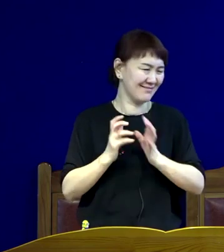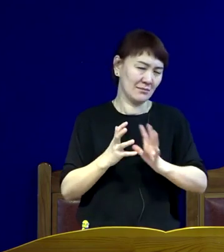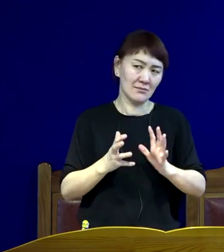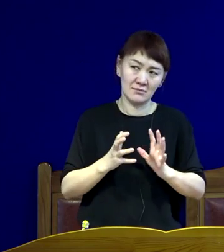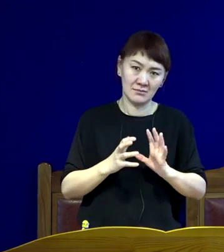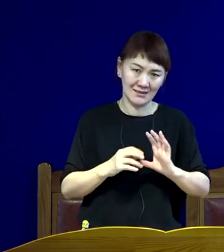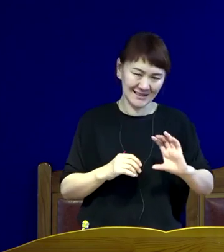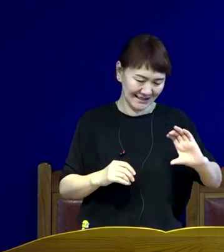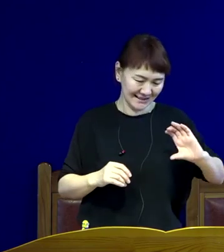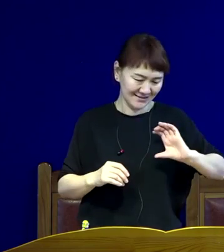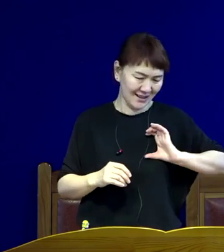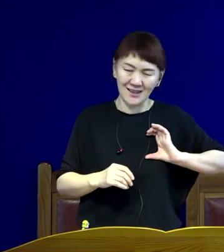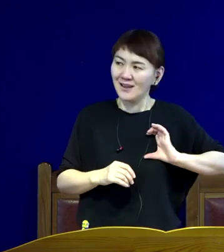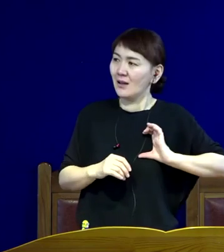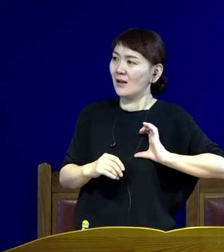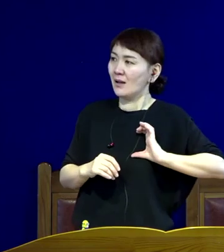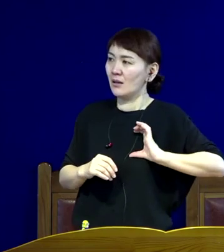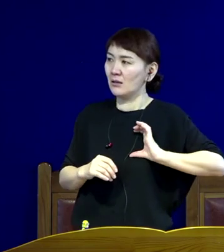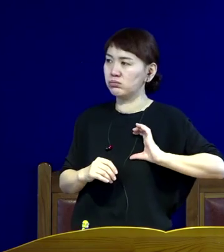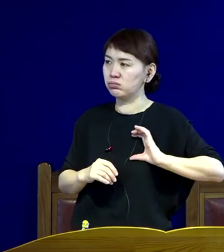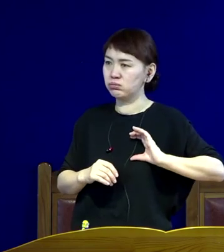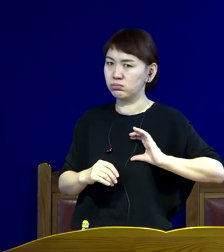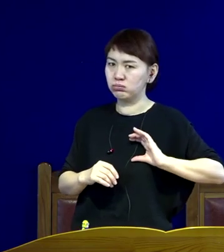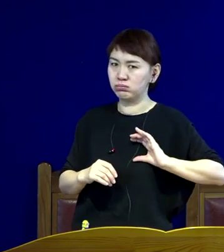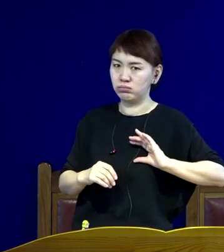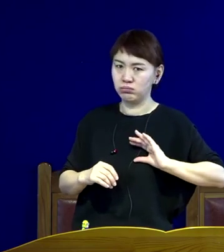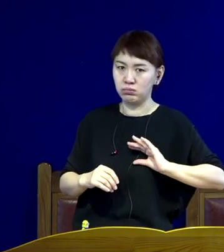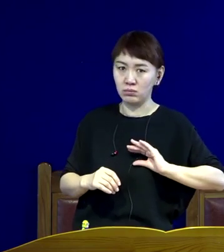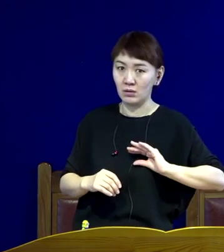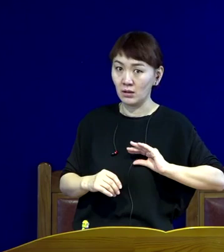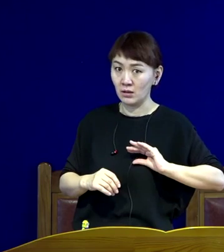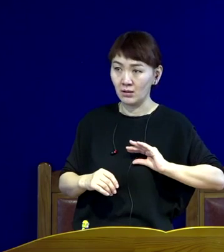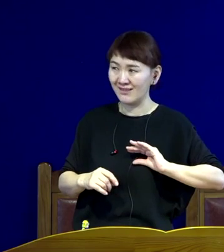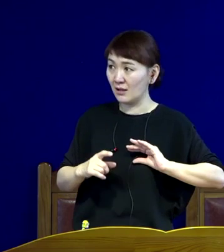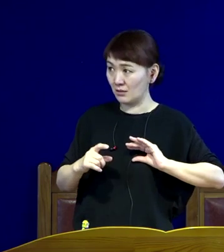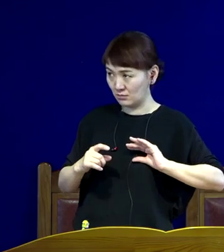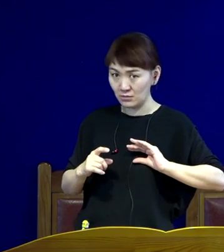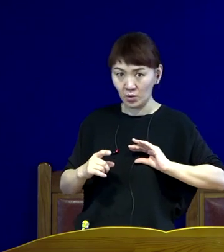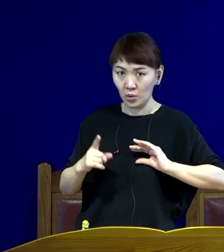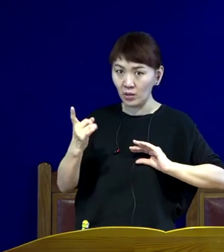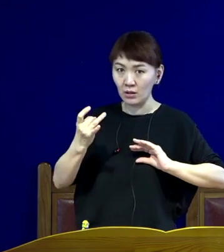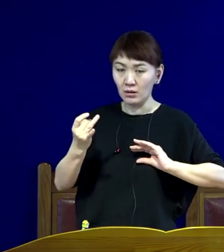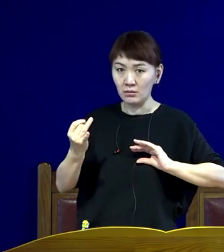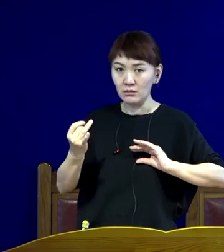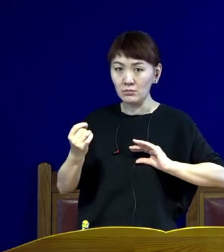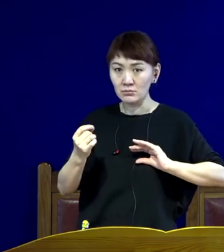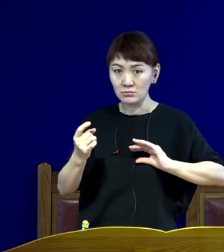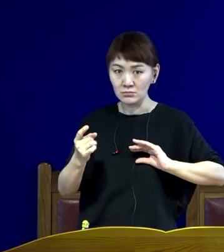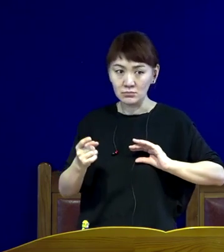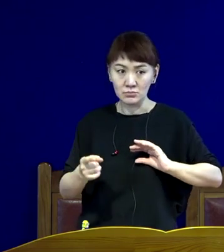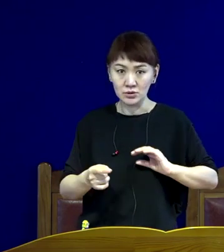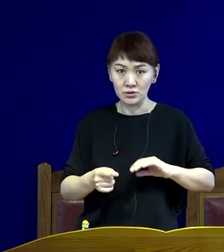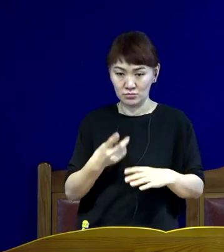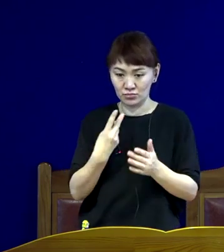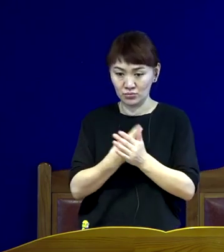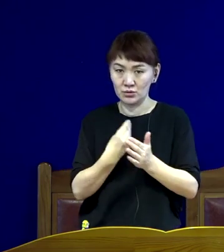баг багаар багасна гэхдээ энэний хурд нь маш одоо хурдтайгаар багасдаг. Нөхртөө итгэж болохгүй шүү. Эхнэртээ итгэж болохгүй